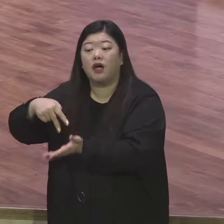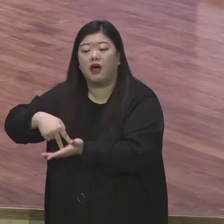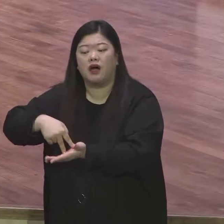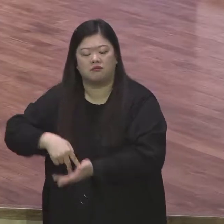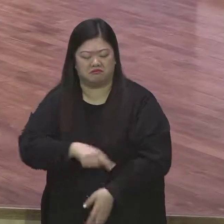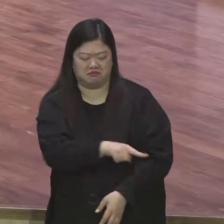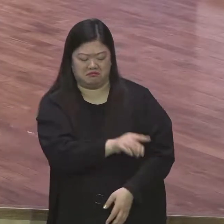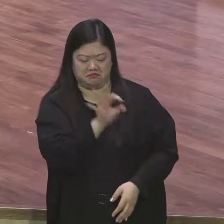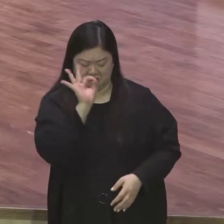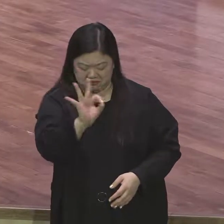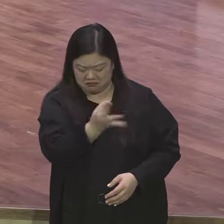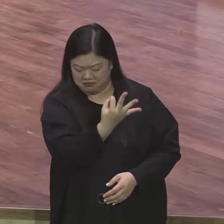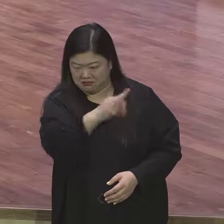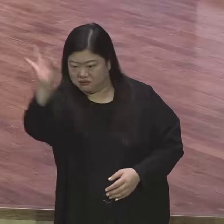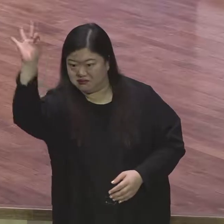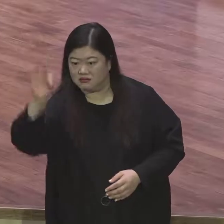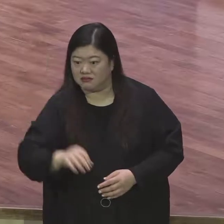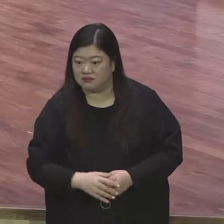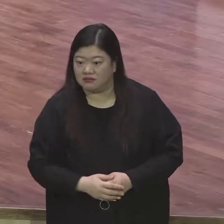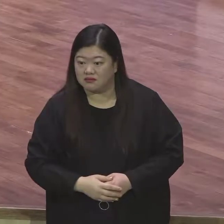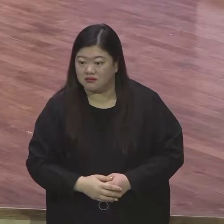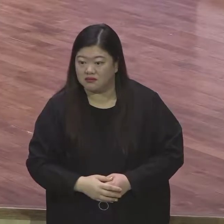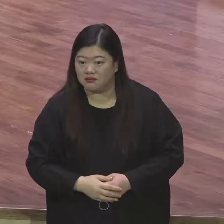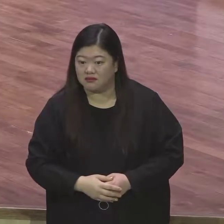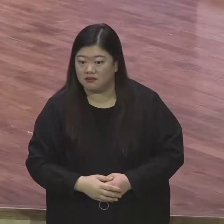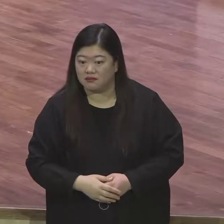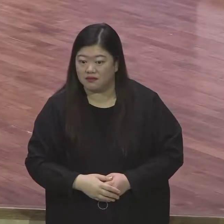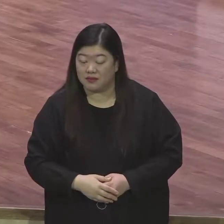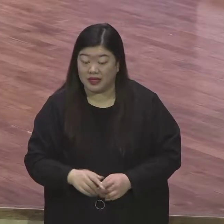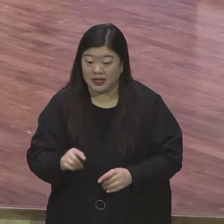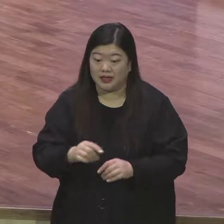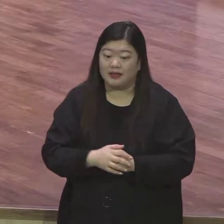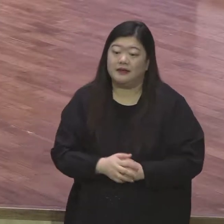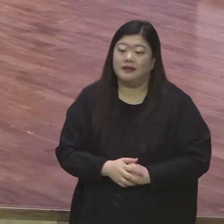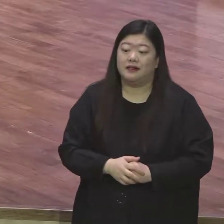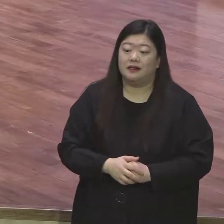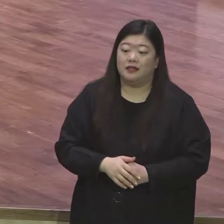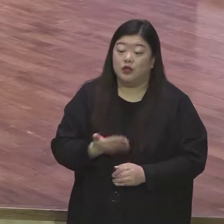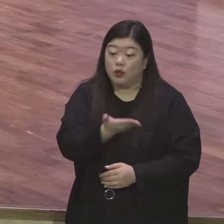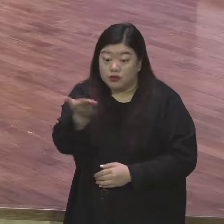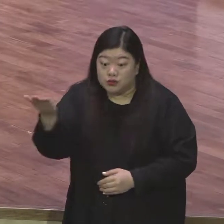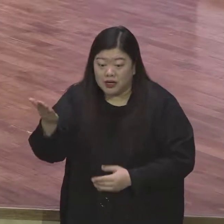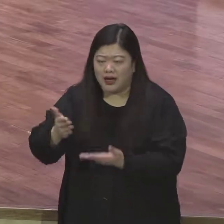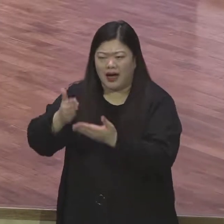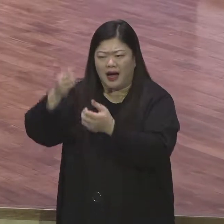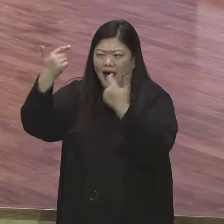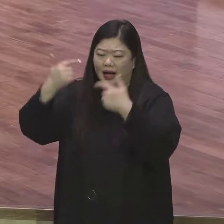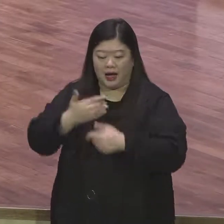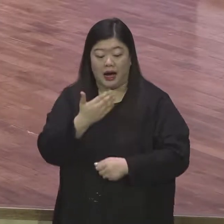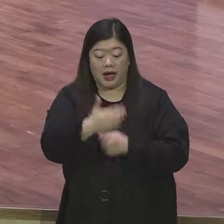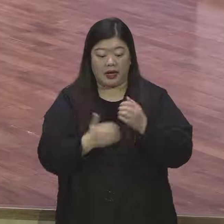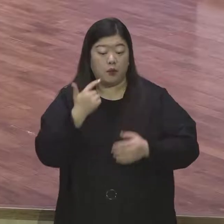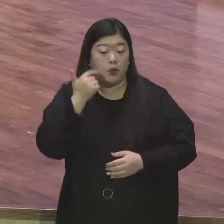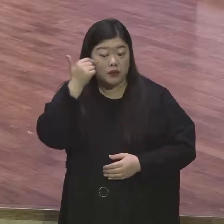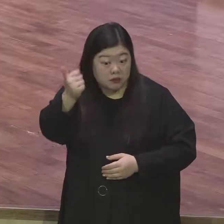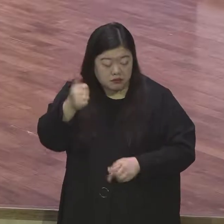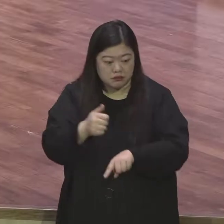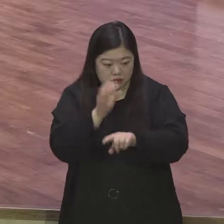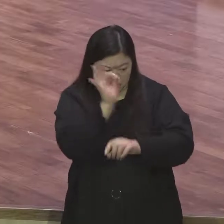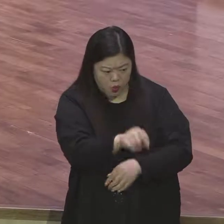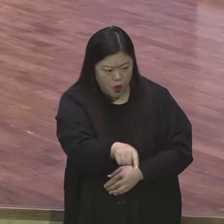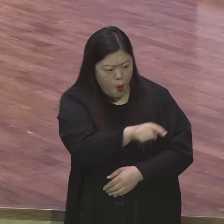하나님은 말할 것도 없다니까. 땅에서 매이면 하늘에서 매이고 아시겠어요? 그러니까 주의 종 저 사람 인정했다. 그럼 끝나는 거예요.